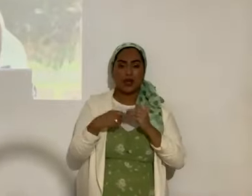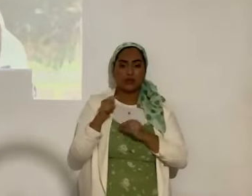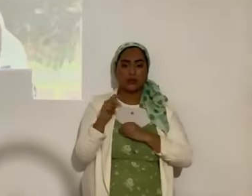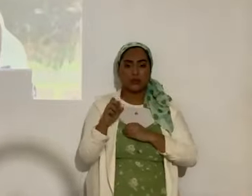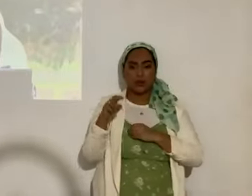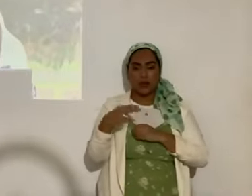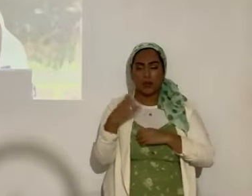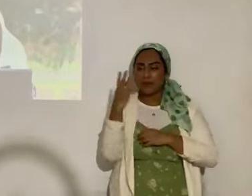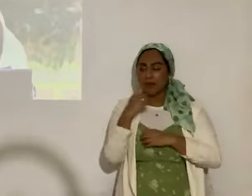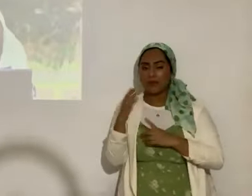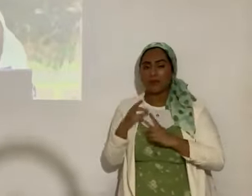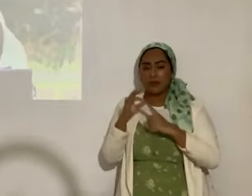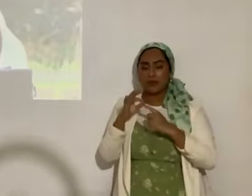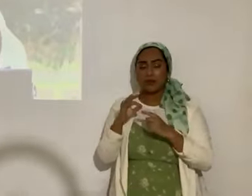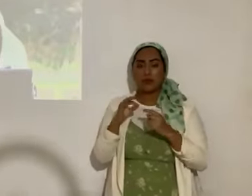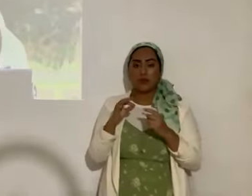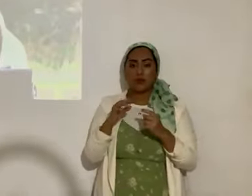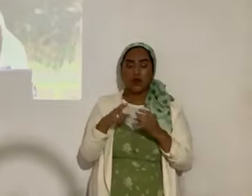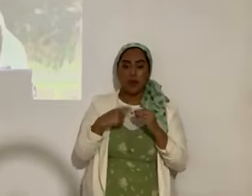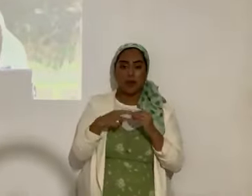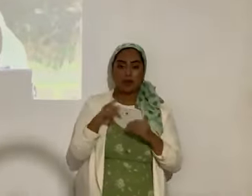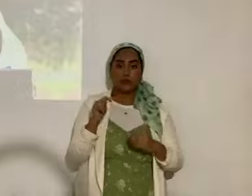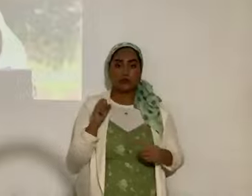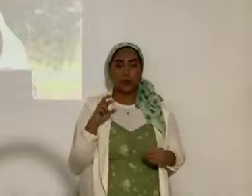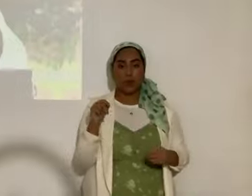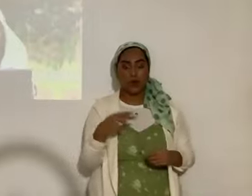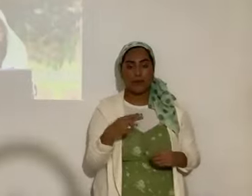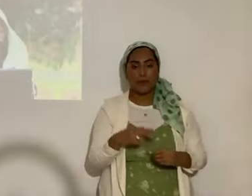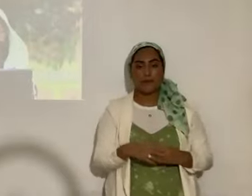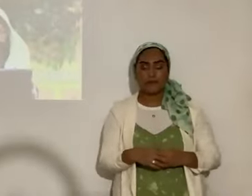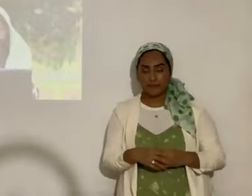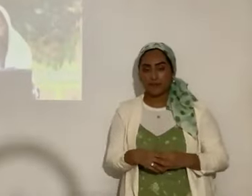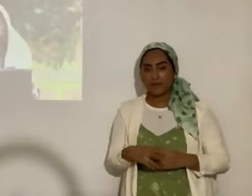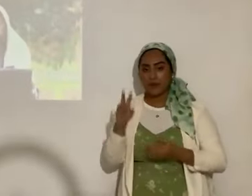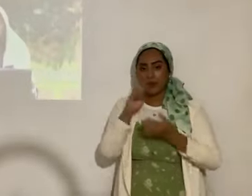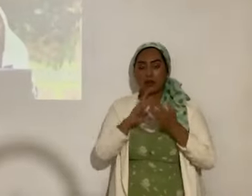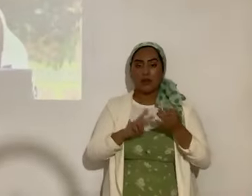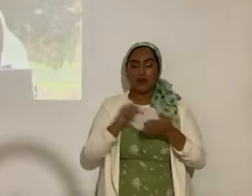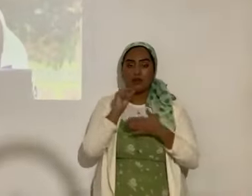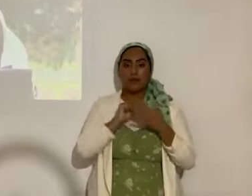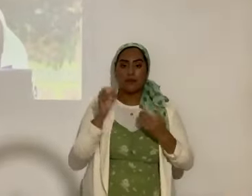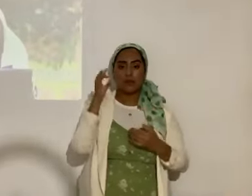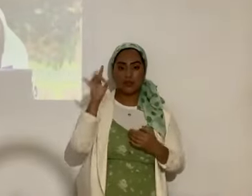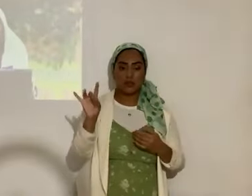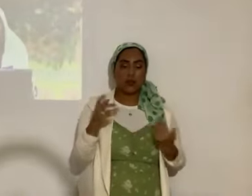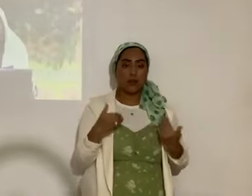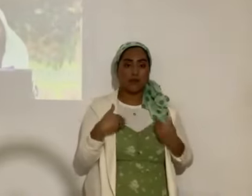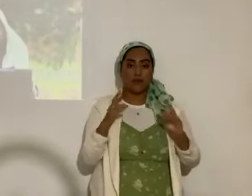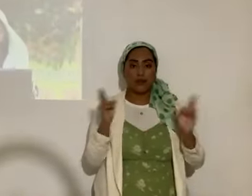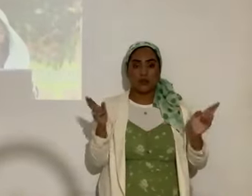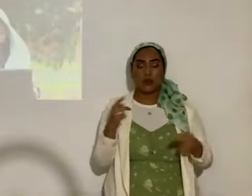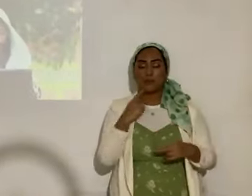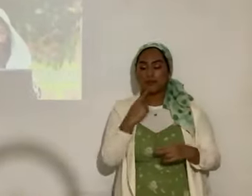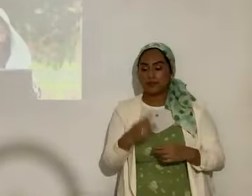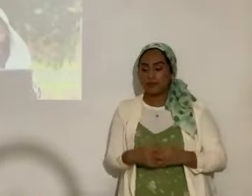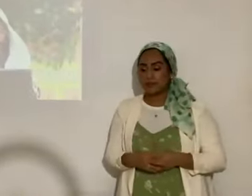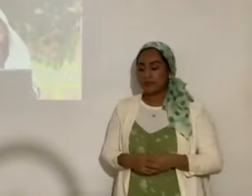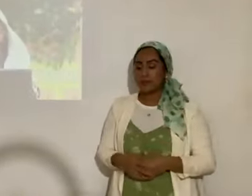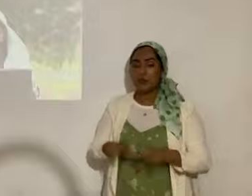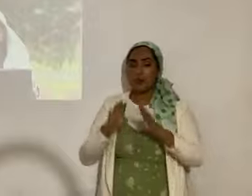torá eso es algo muy especial que habla de la torá Aleluya vamos a leer el verso 18 ya lo tienen Aleluya dice así